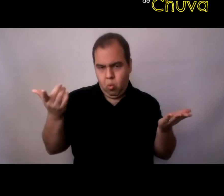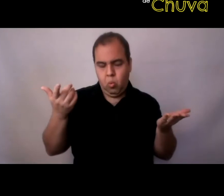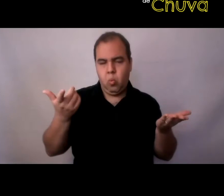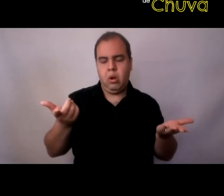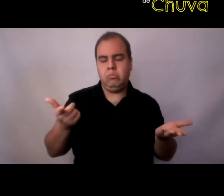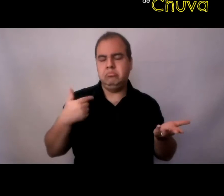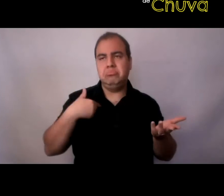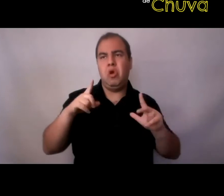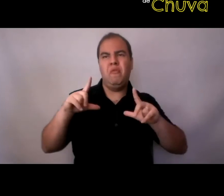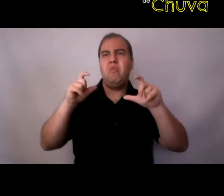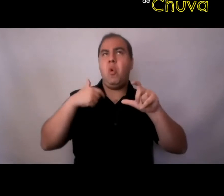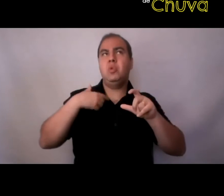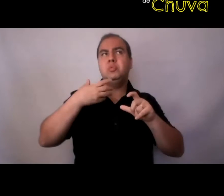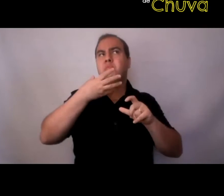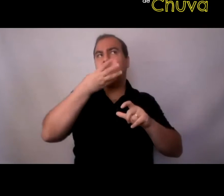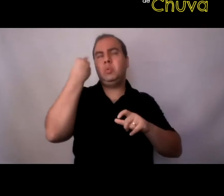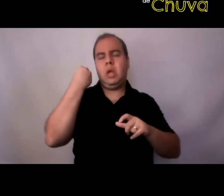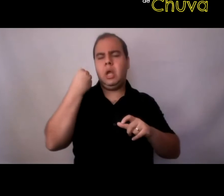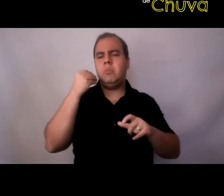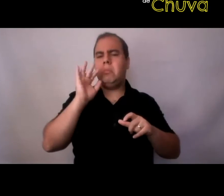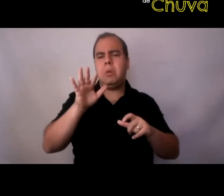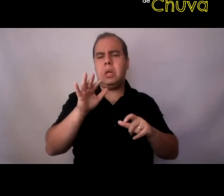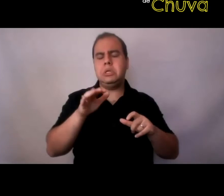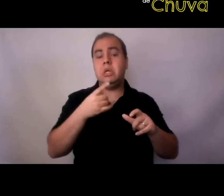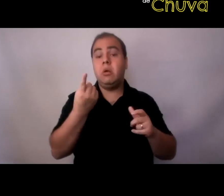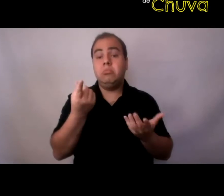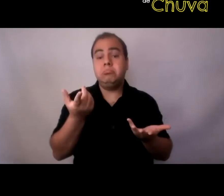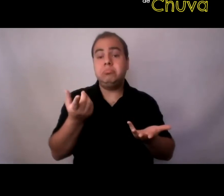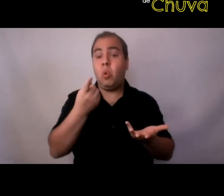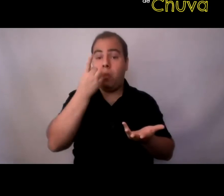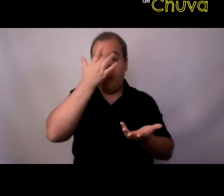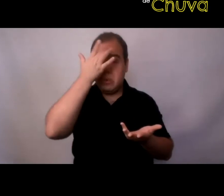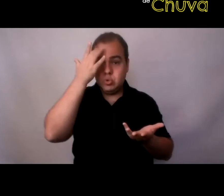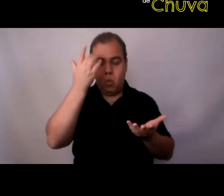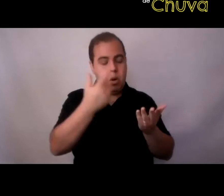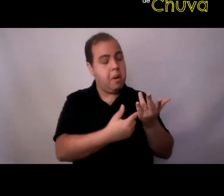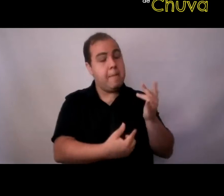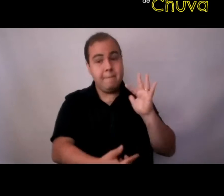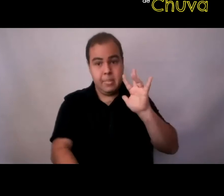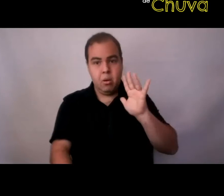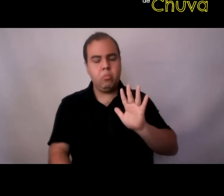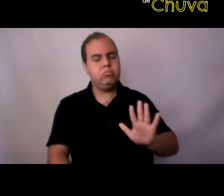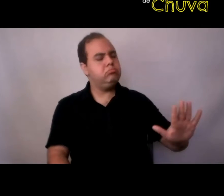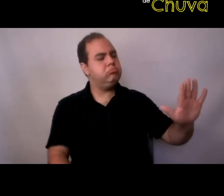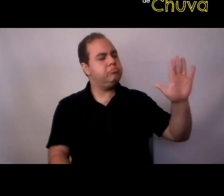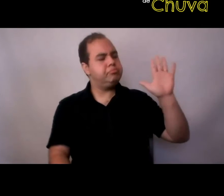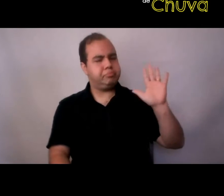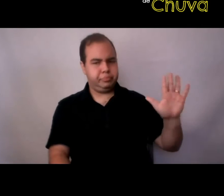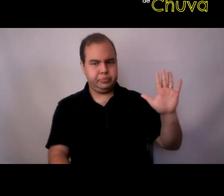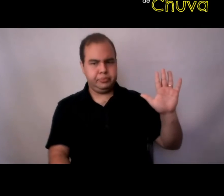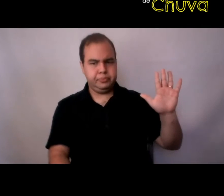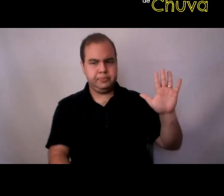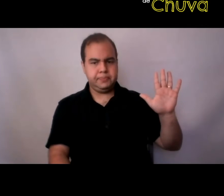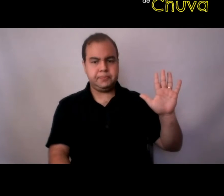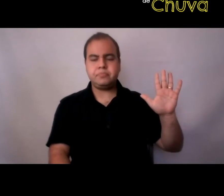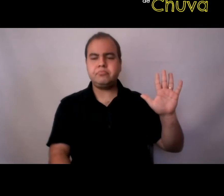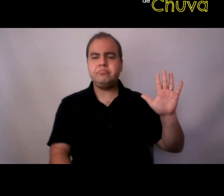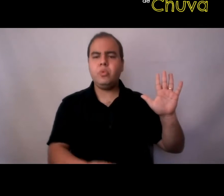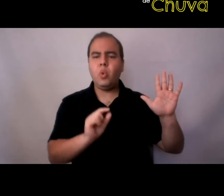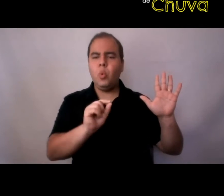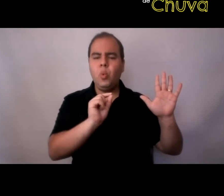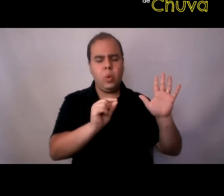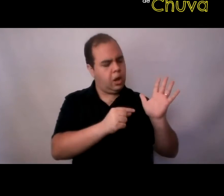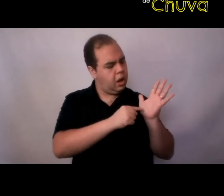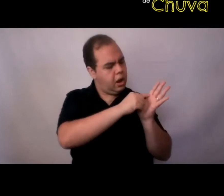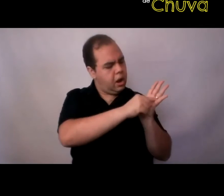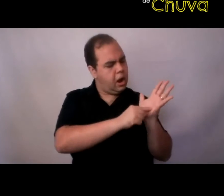tirei foto de alguém, da mão de alguém, mas é uma mão com uma amostra de terra